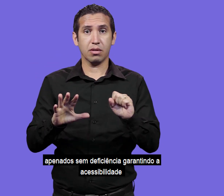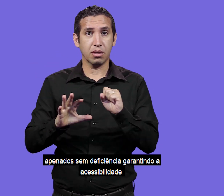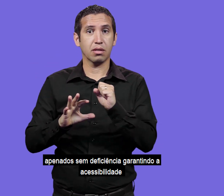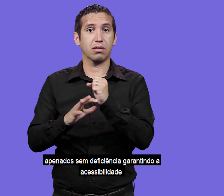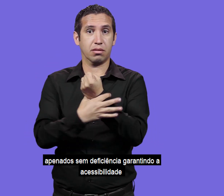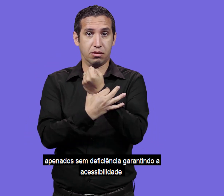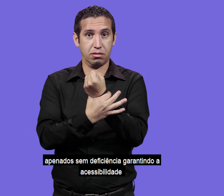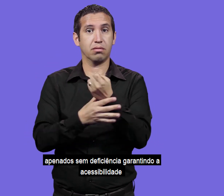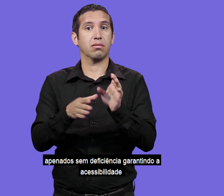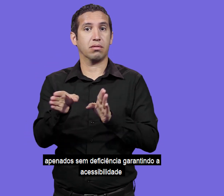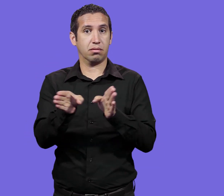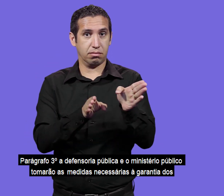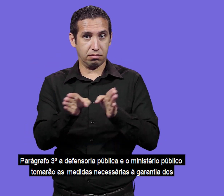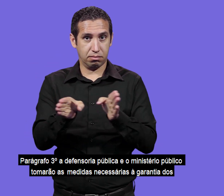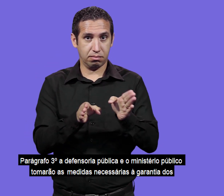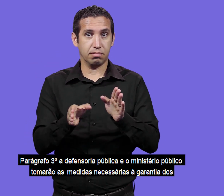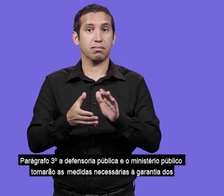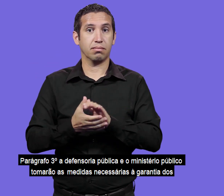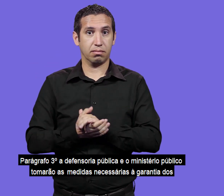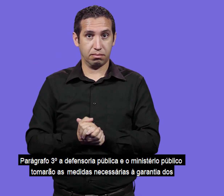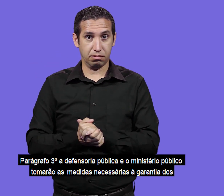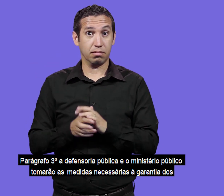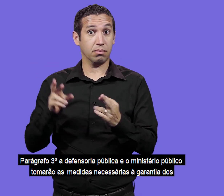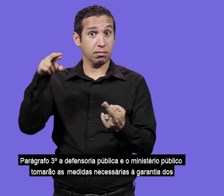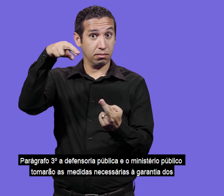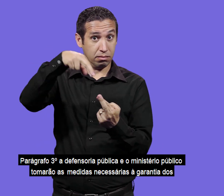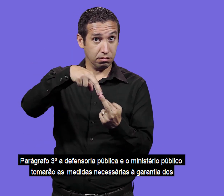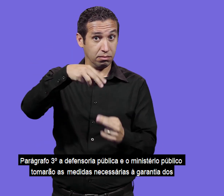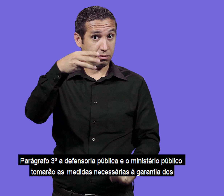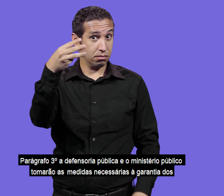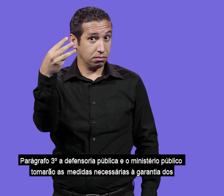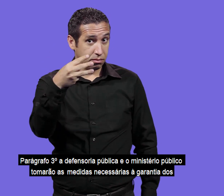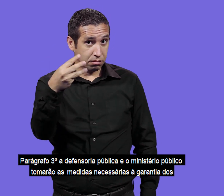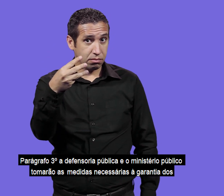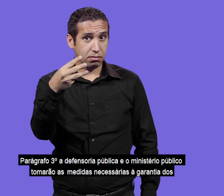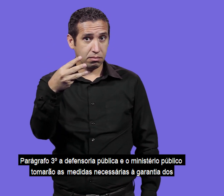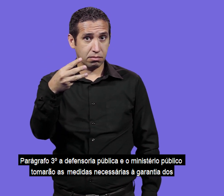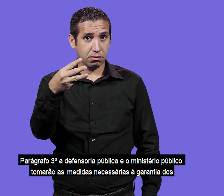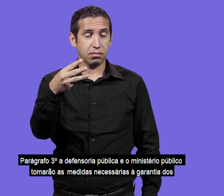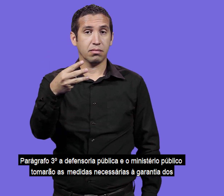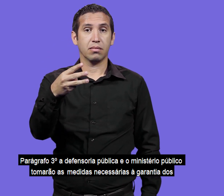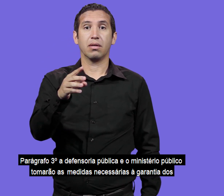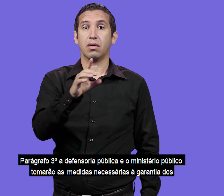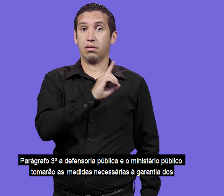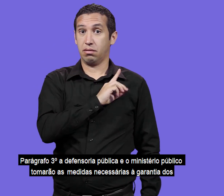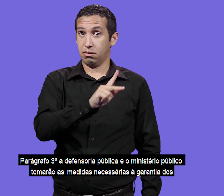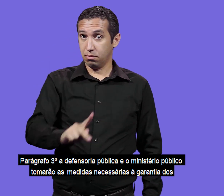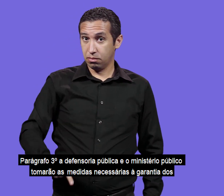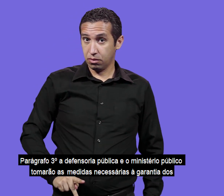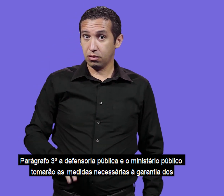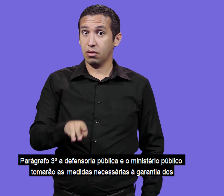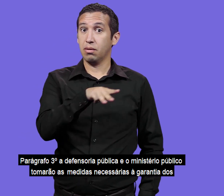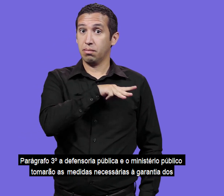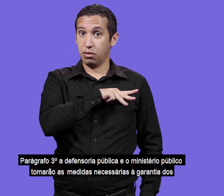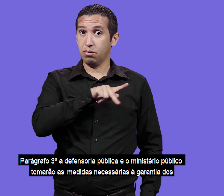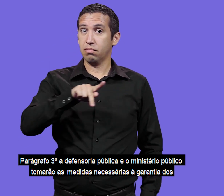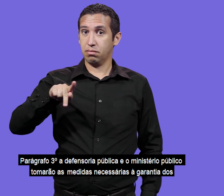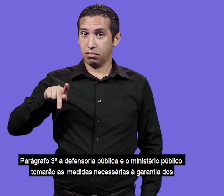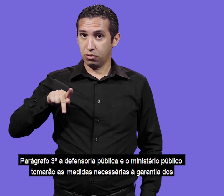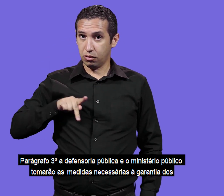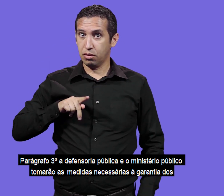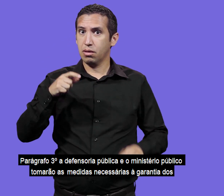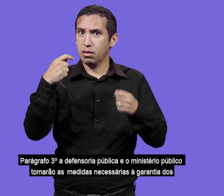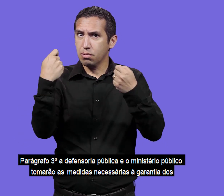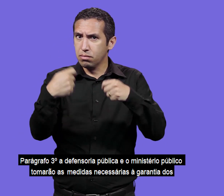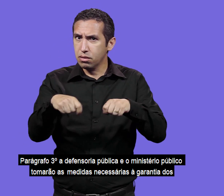a acessibilidade. Parágrafo 3º. A Defensoria Pública e o Ministério Público tomarão as